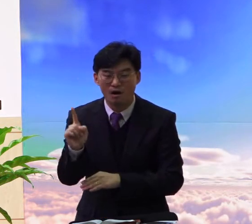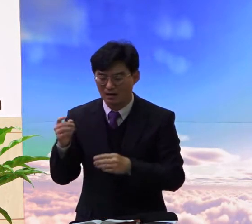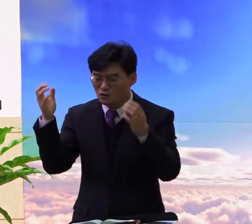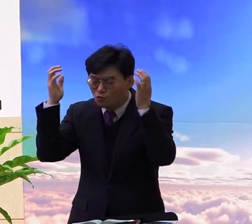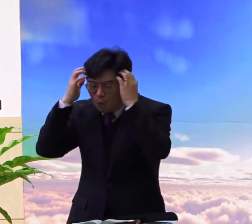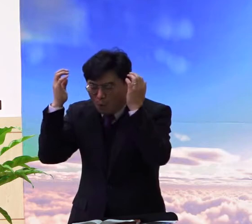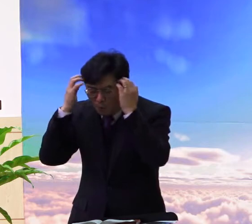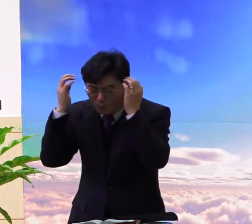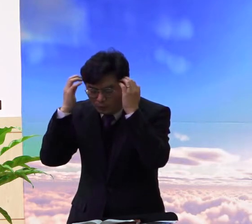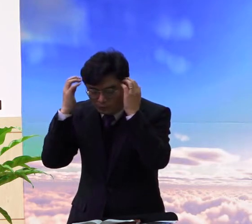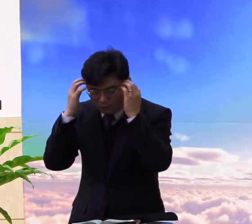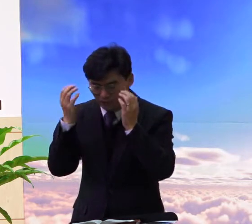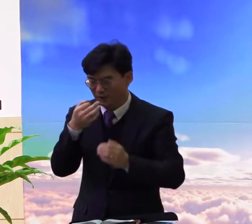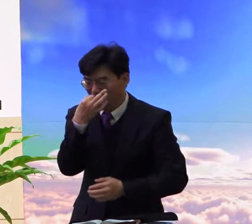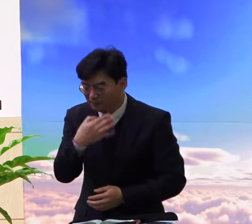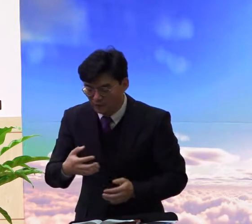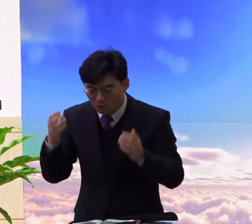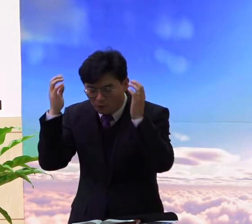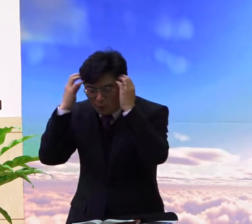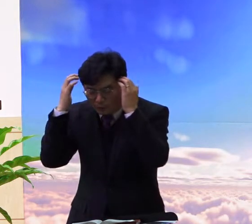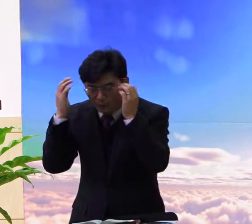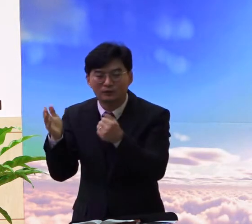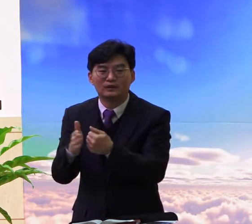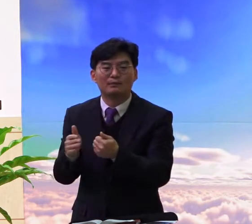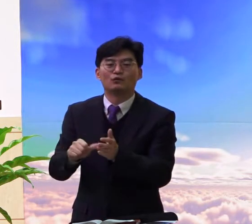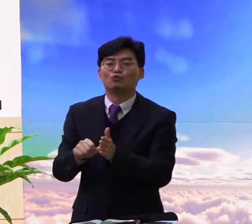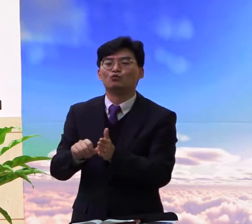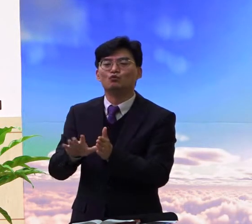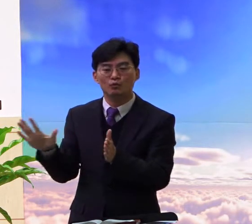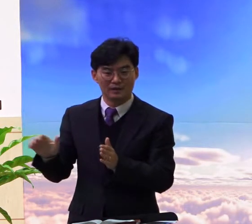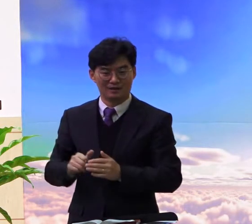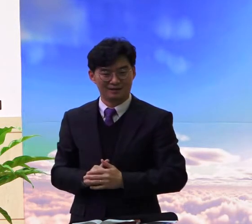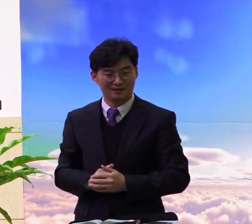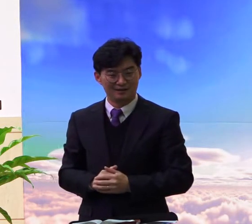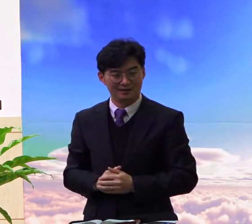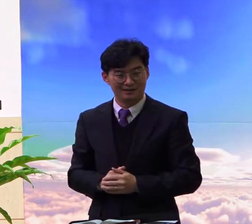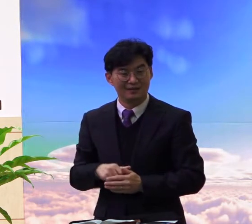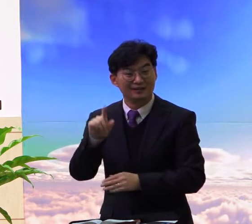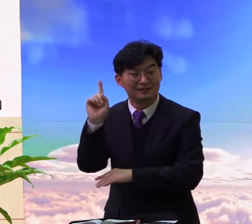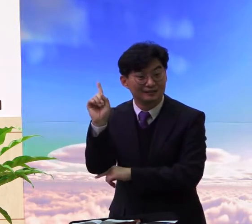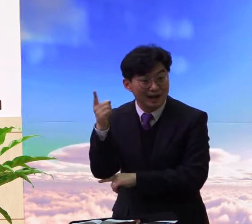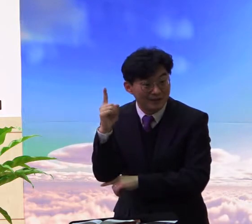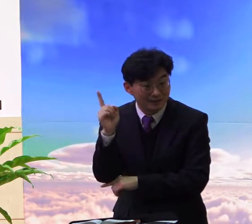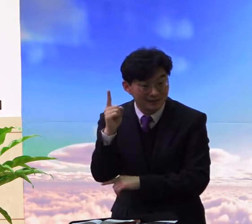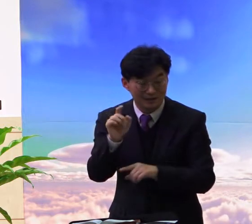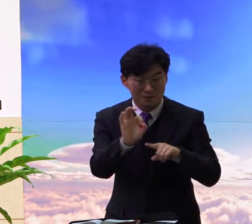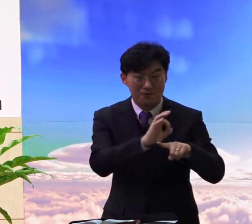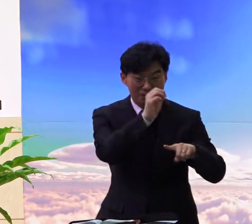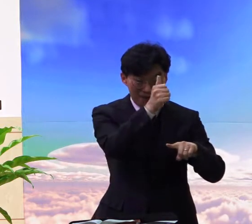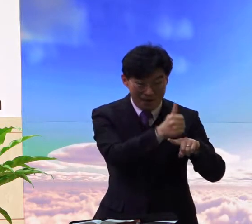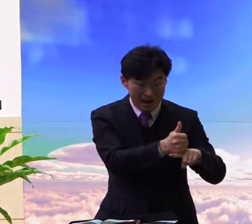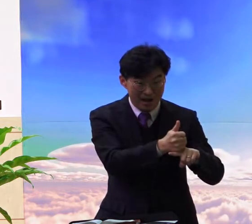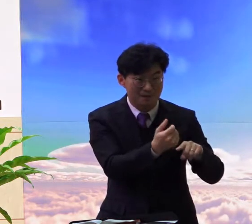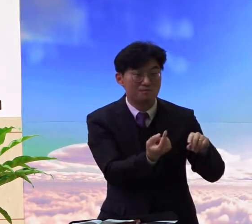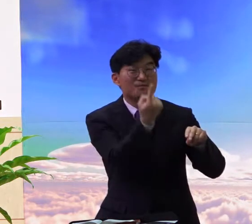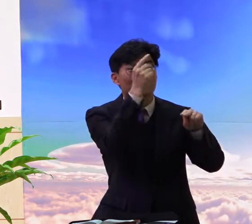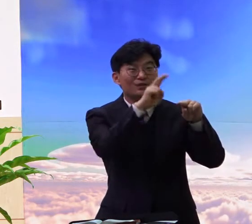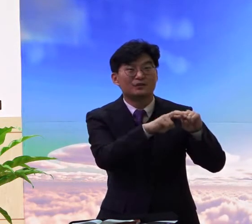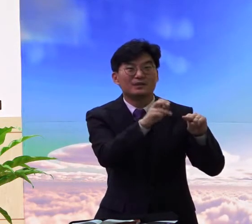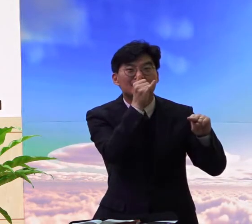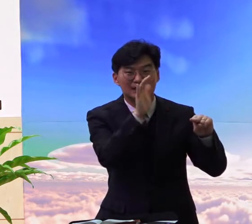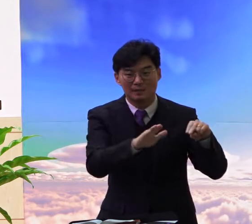고통스러웠던 그 고난의 시기일 것입니다. 다윗의 특별함은, 우리가 다윗을 존경하고 좋아하는